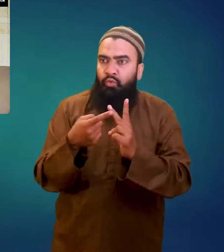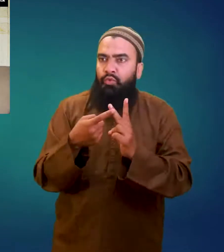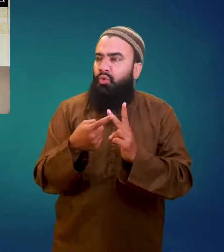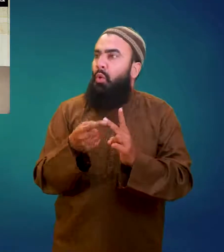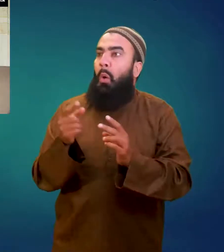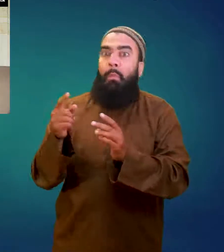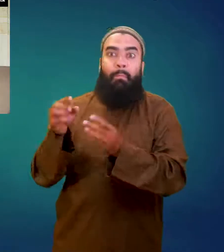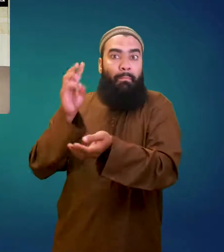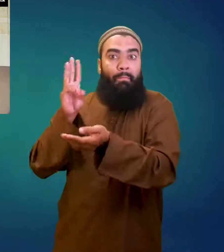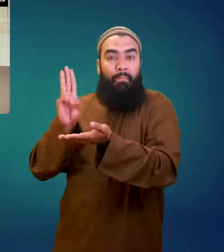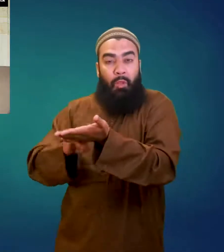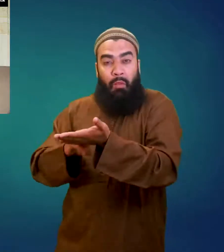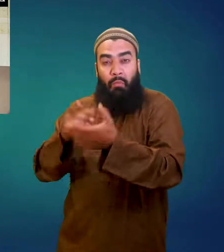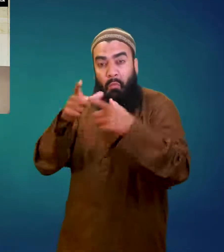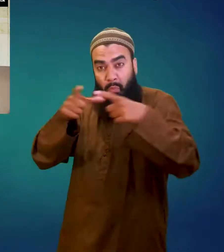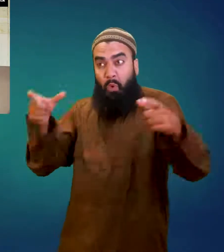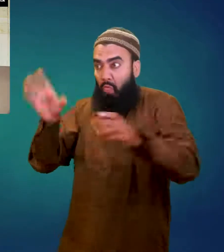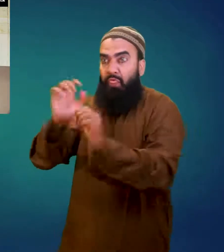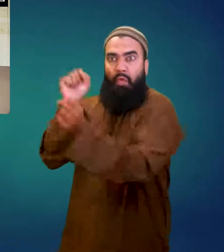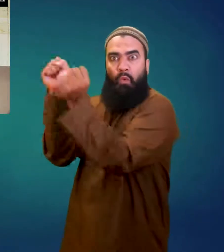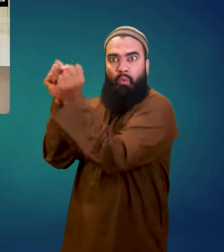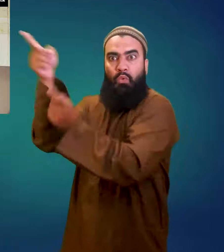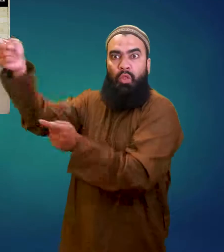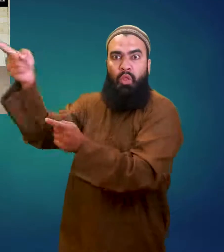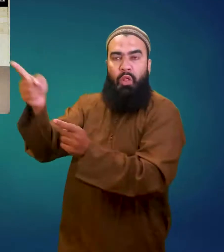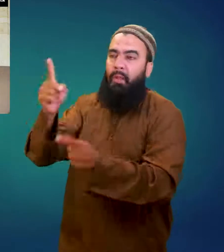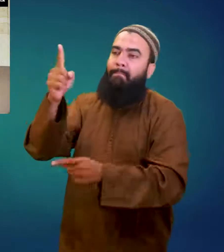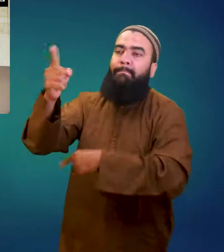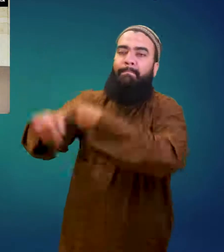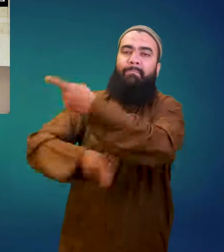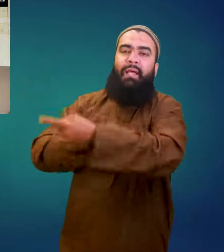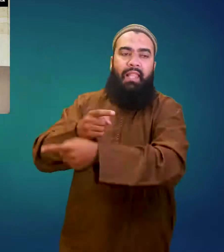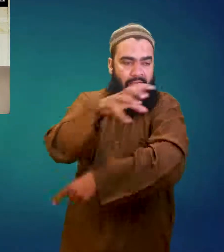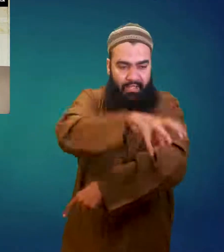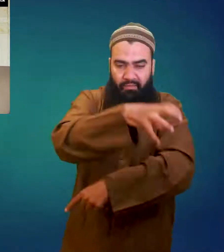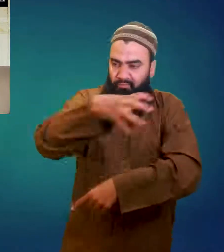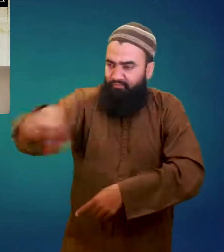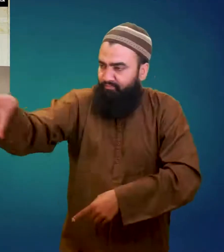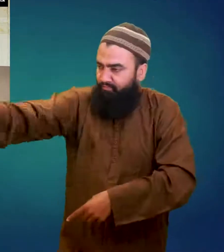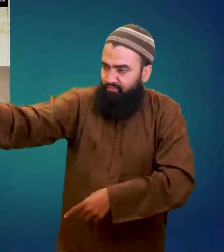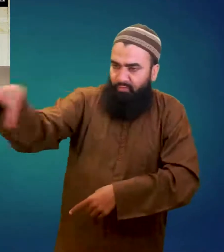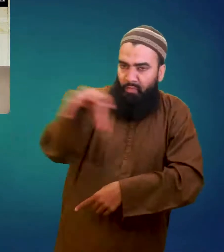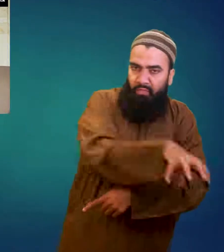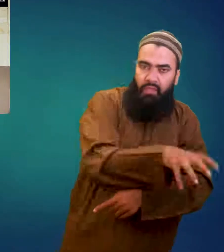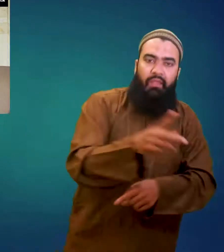بھی صورت اہل مسلمان اس کو اختیار کریں وہ ان کے لیے بہتر ہے۔